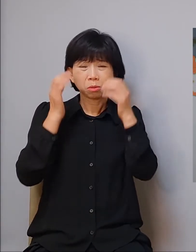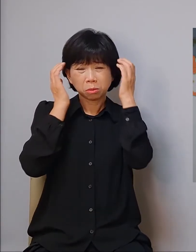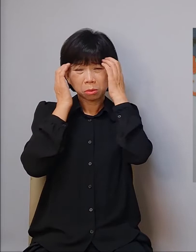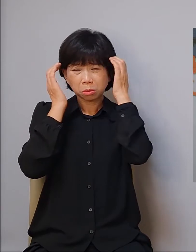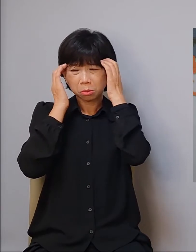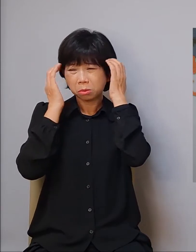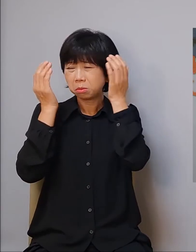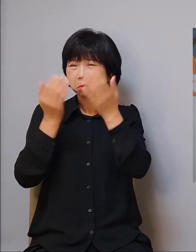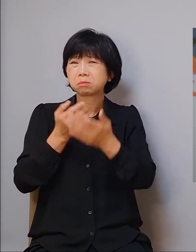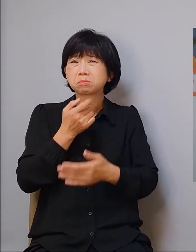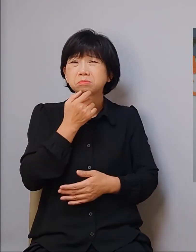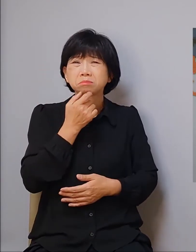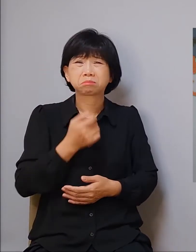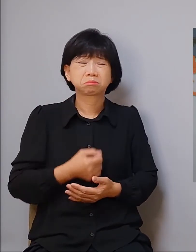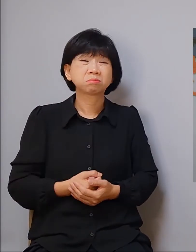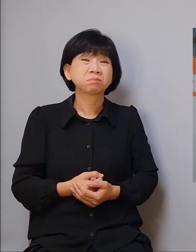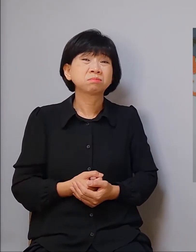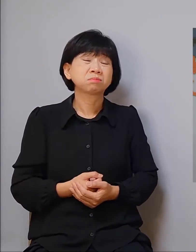거예요.